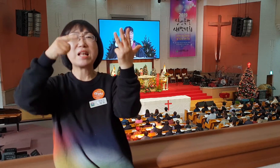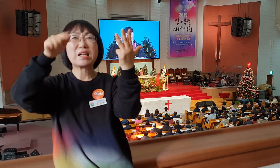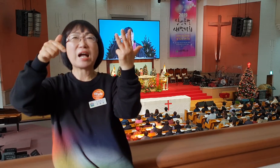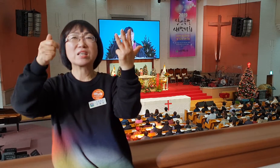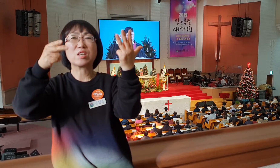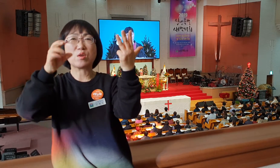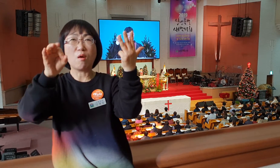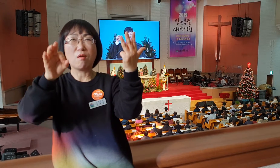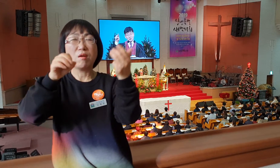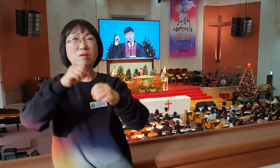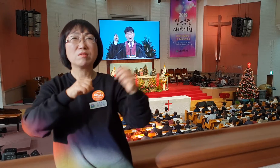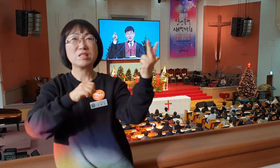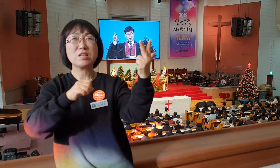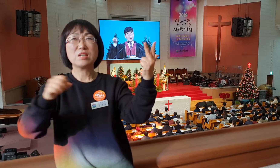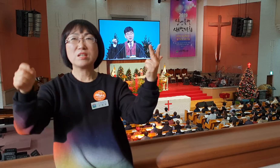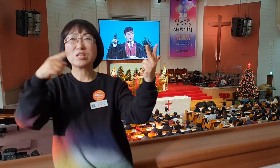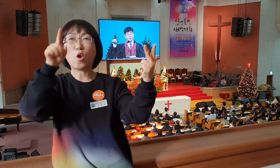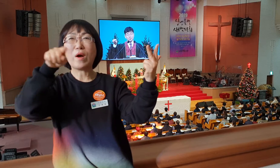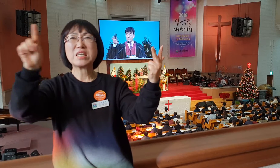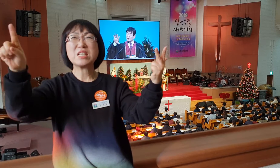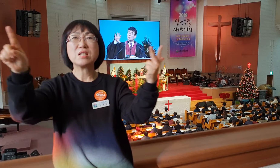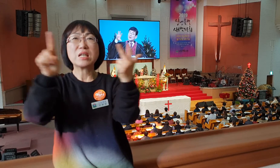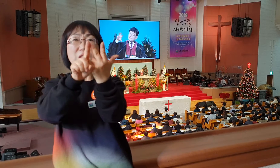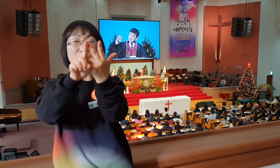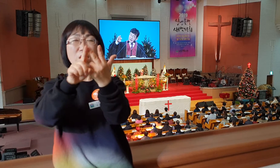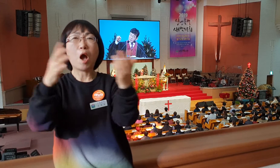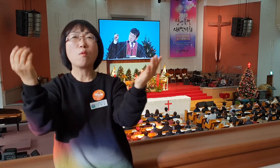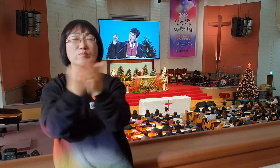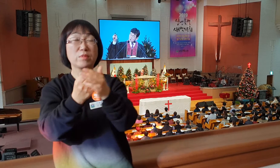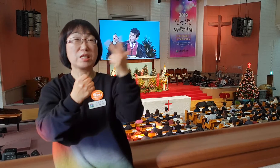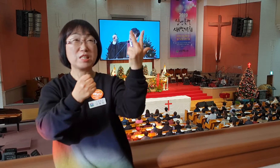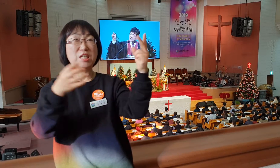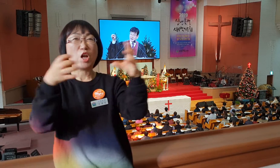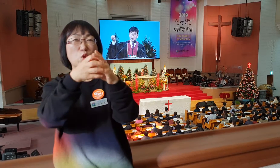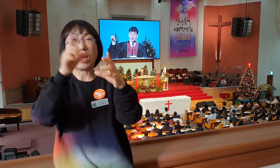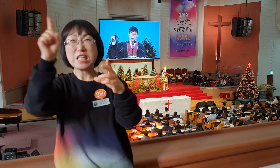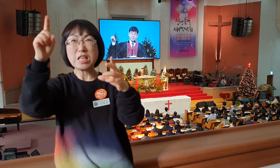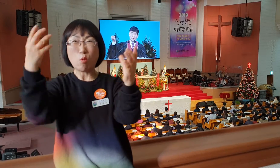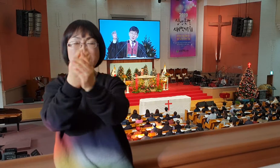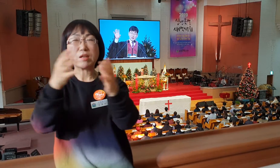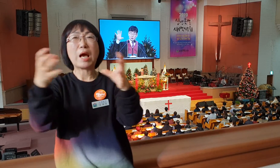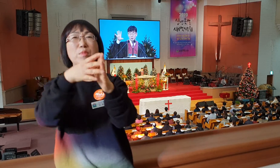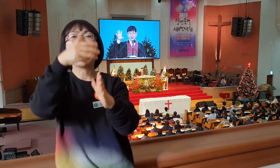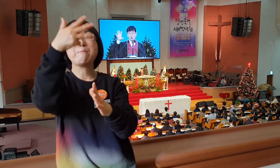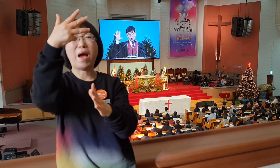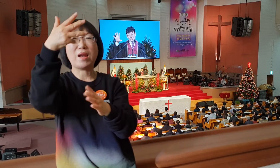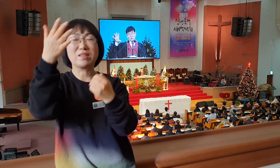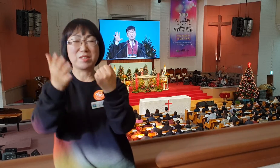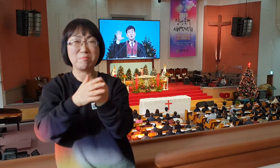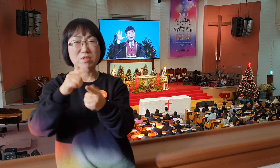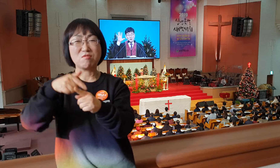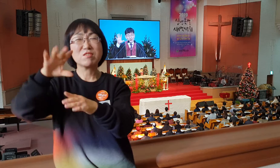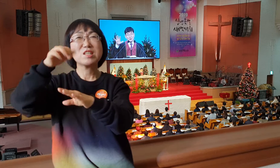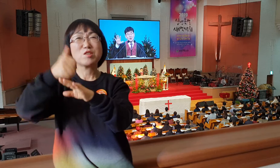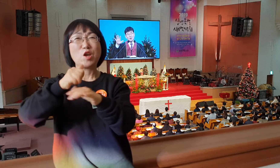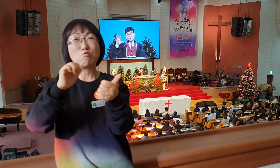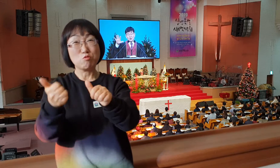팔입니까? 더하기 1이요. 완전한 그리고 더하기 1이요. 예수님의 주우신